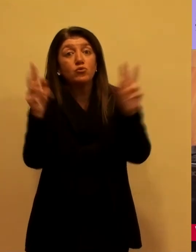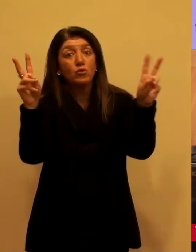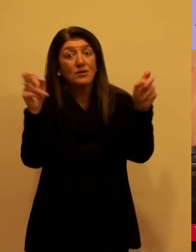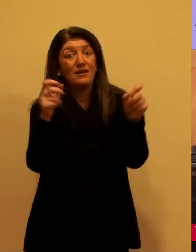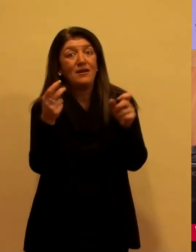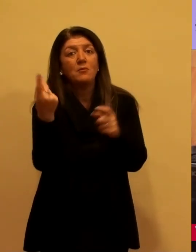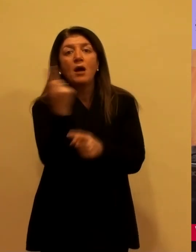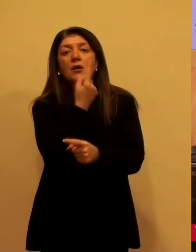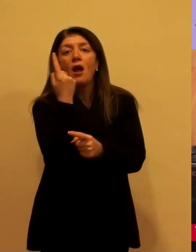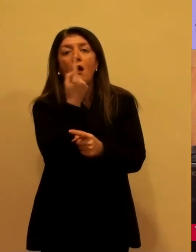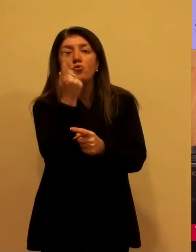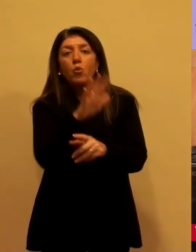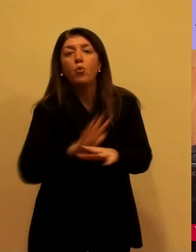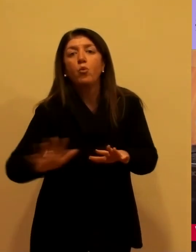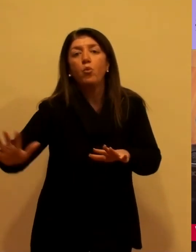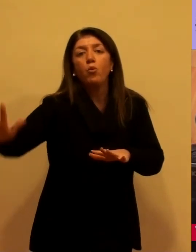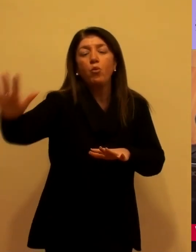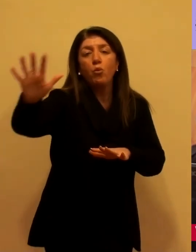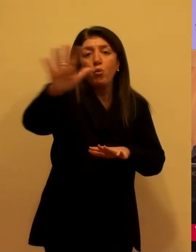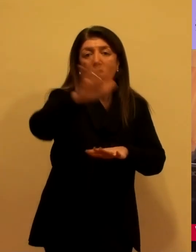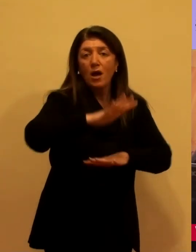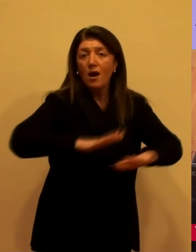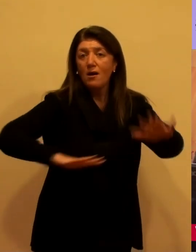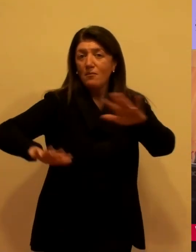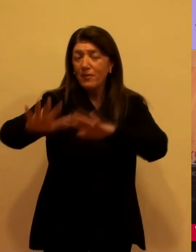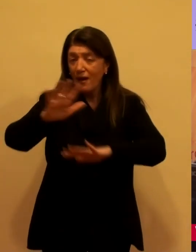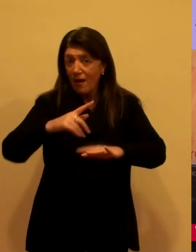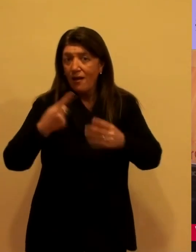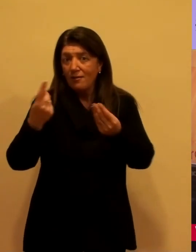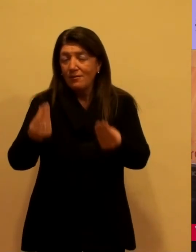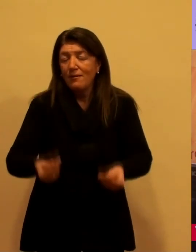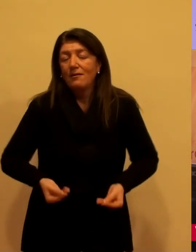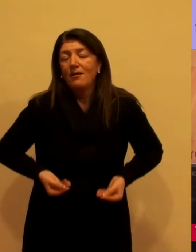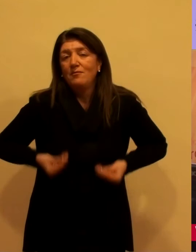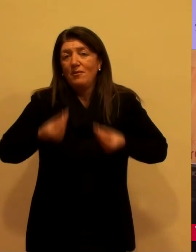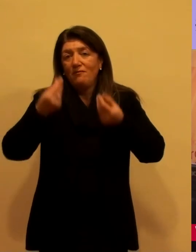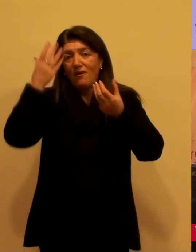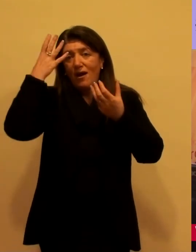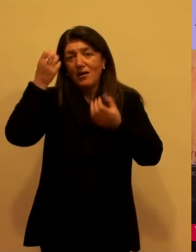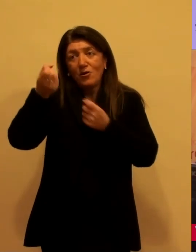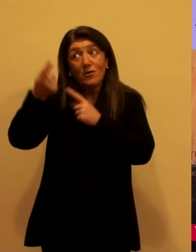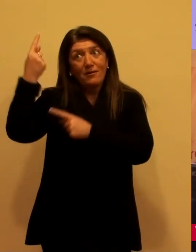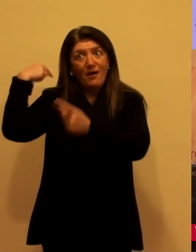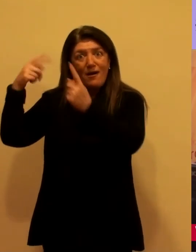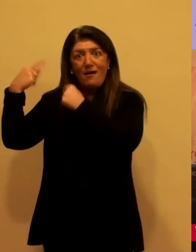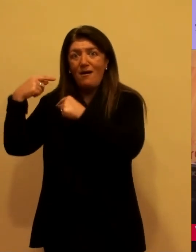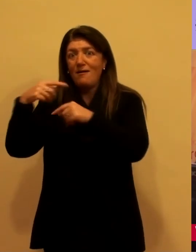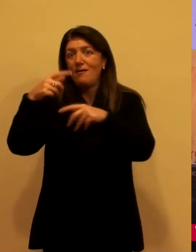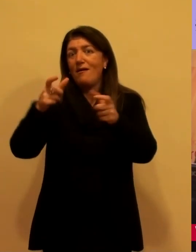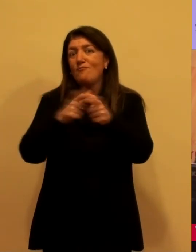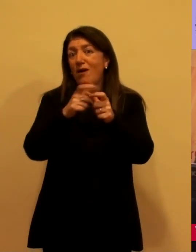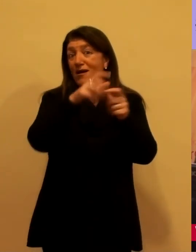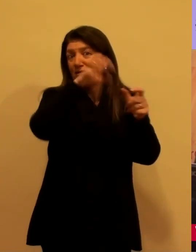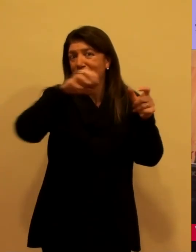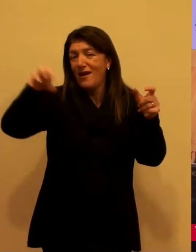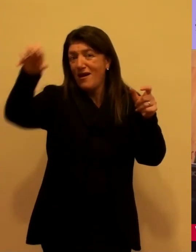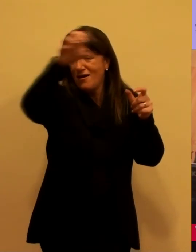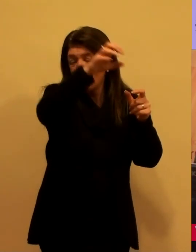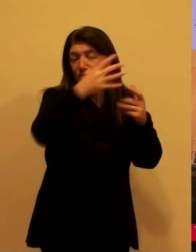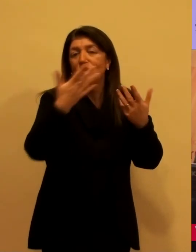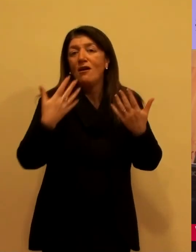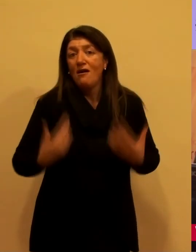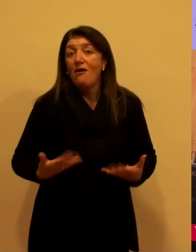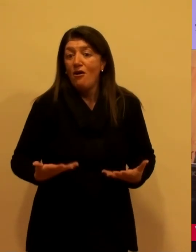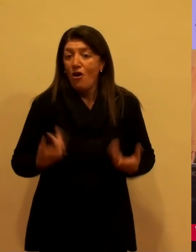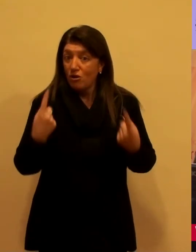appunto degli ambienti che ci possono ricordare un po' il paesaggio che abbiamo appena visto su, questi signori di oggi ad esempio